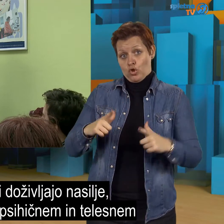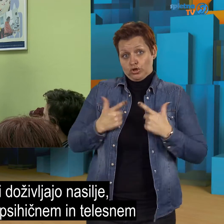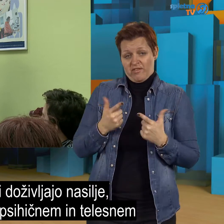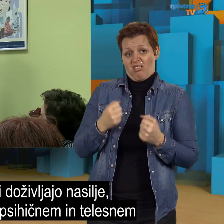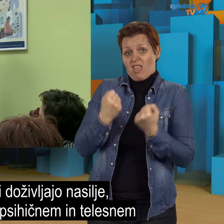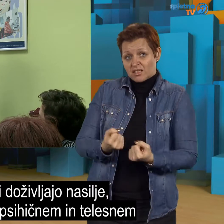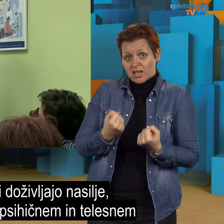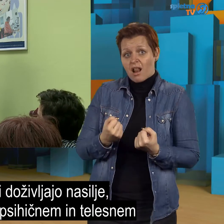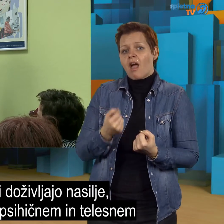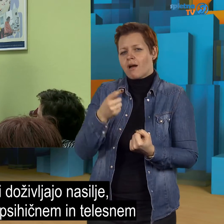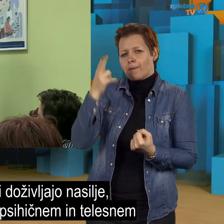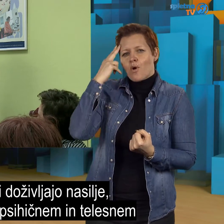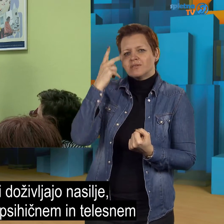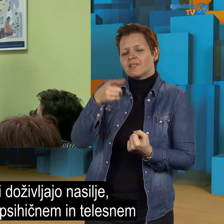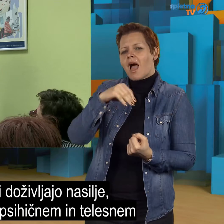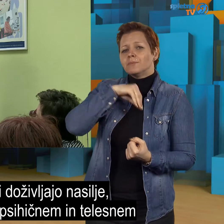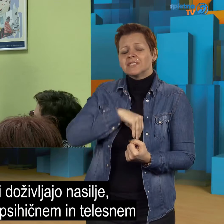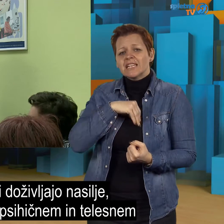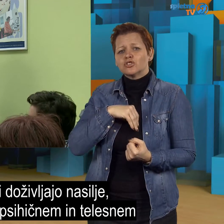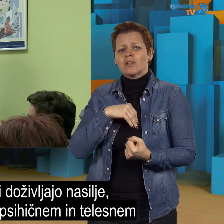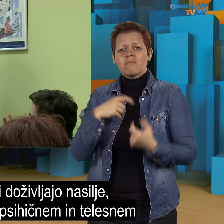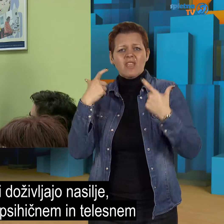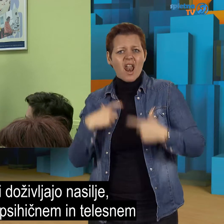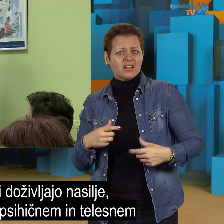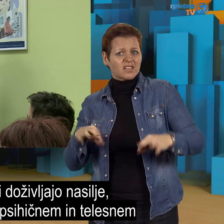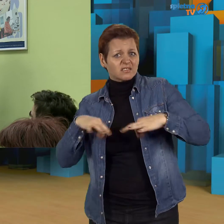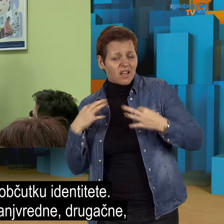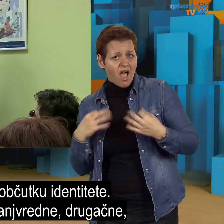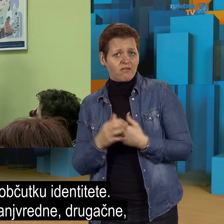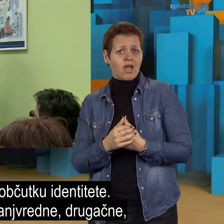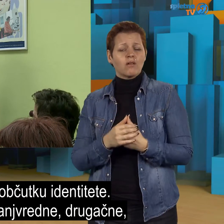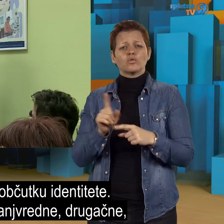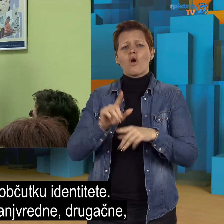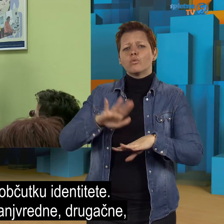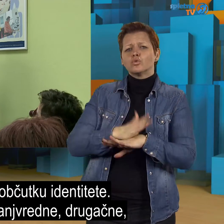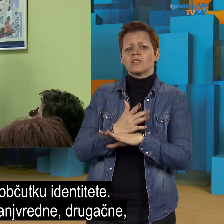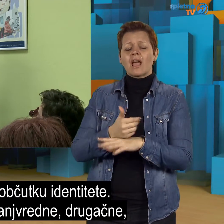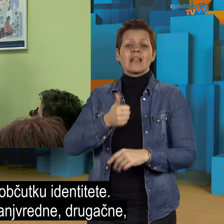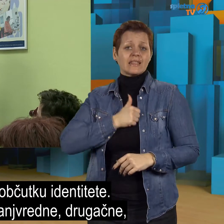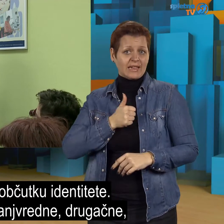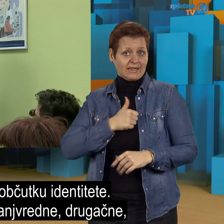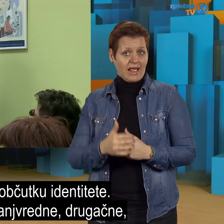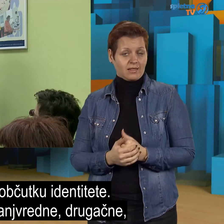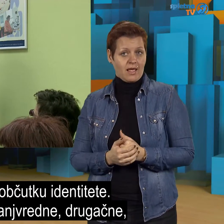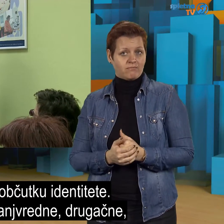Osebam, ki doživljajo nasilje, se to pozna na psihičnem in telesnem zdravju ter občutku identitete.